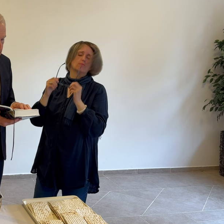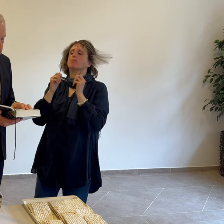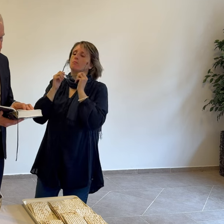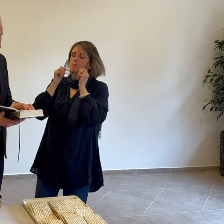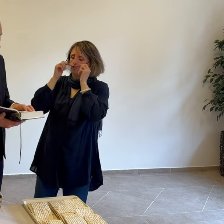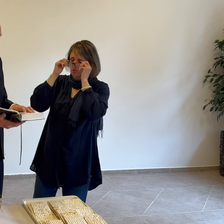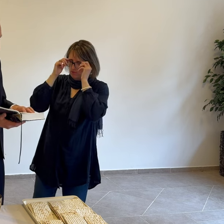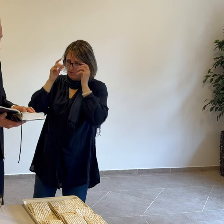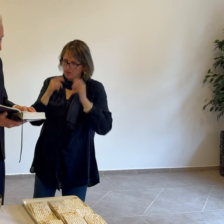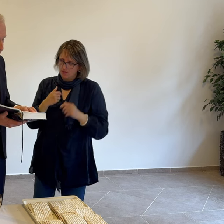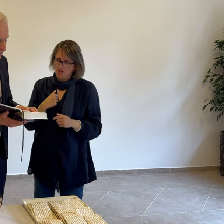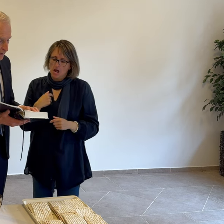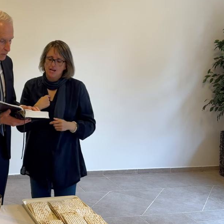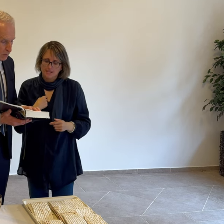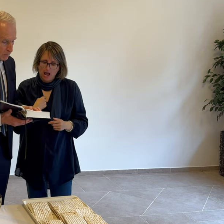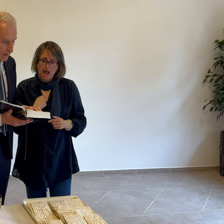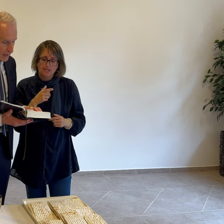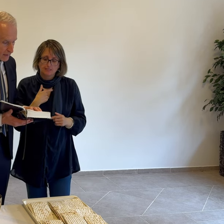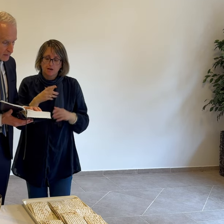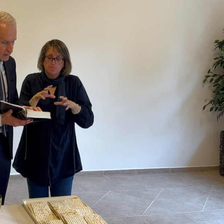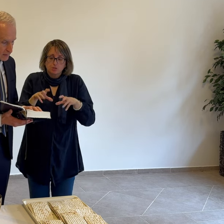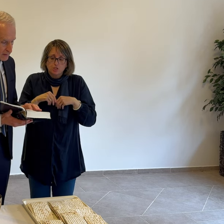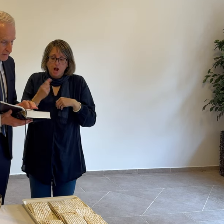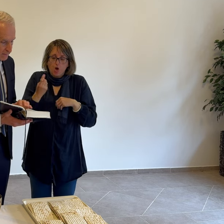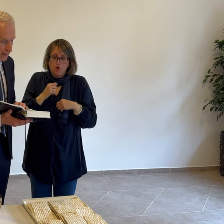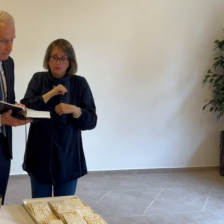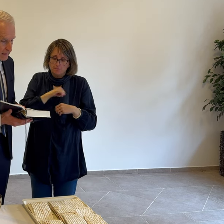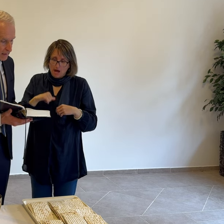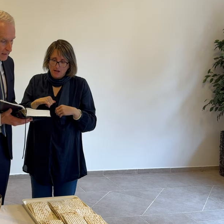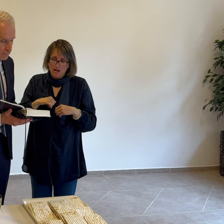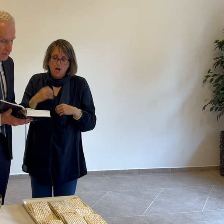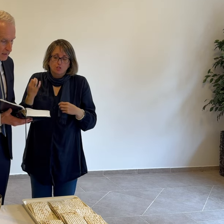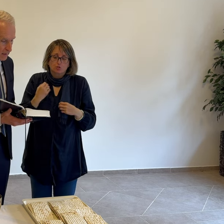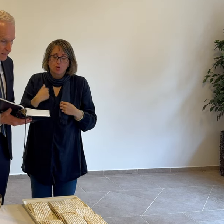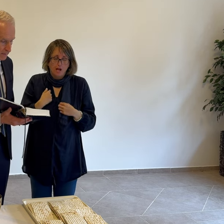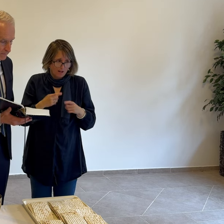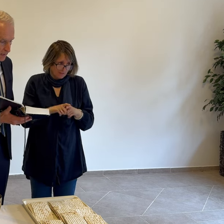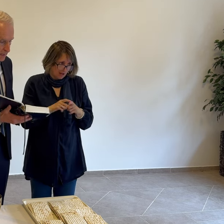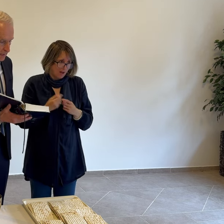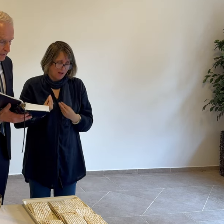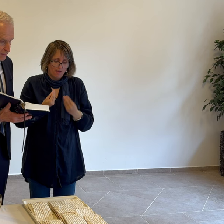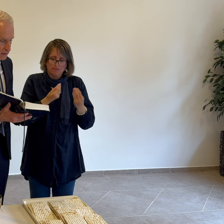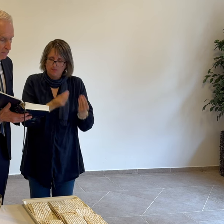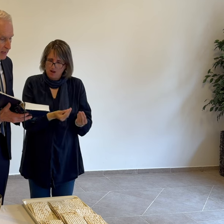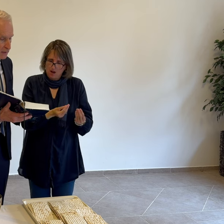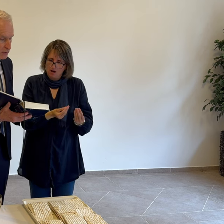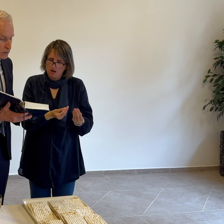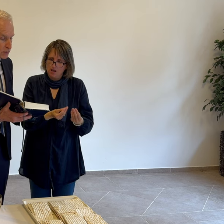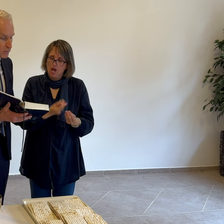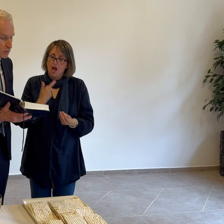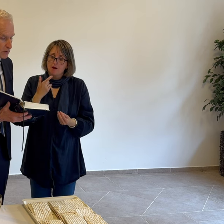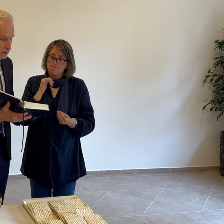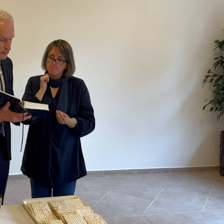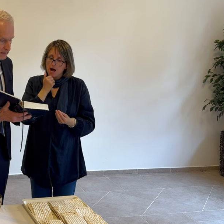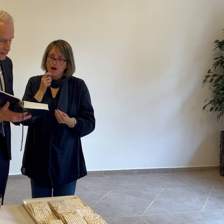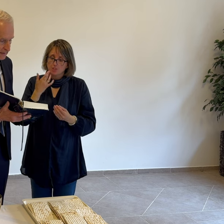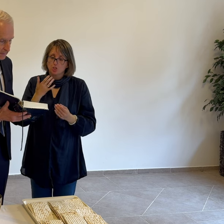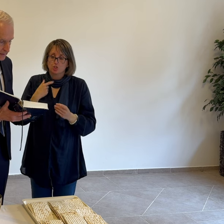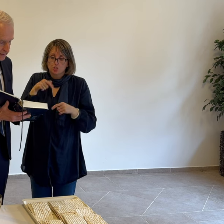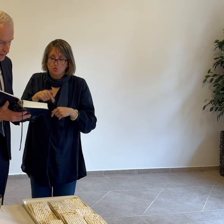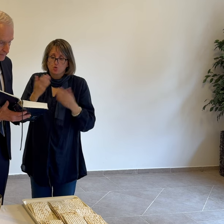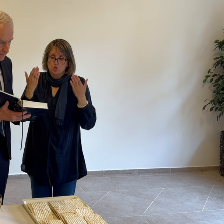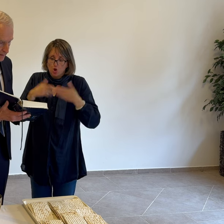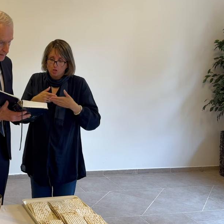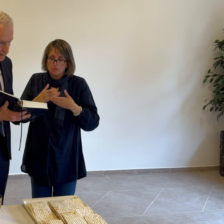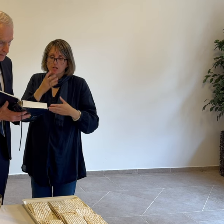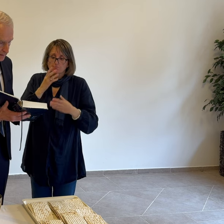slova já jsem přijal od pána co jsem vám také předal že pán ježíš v tu noc kdy